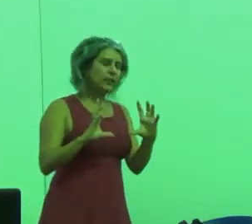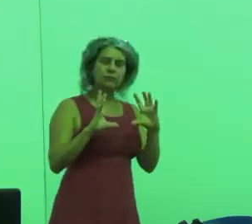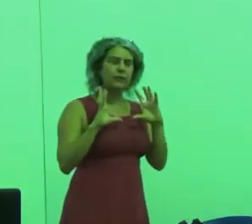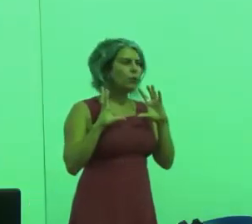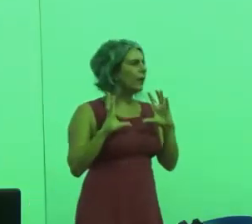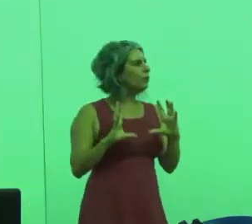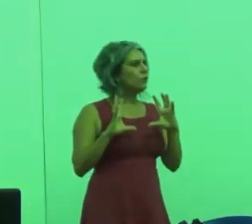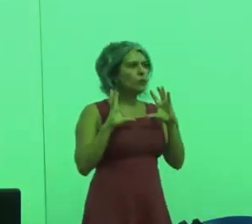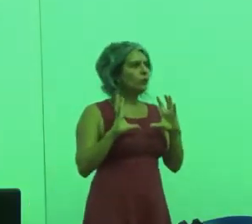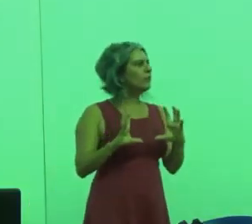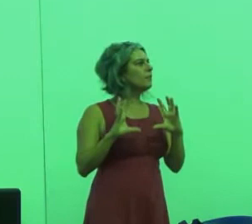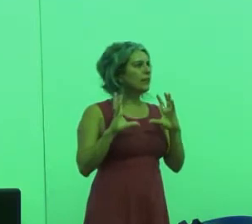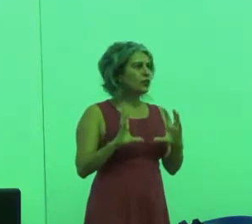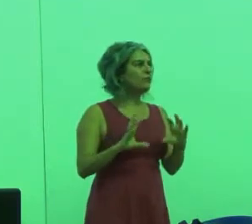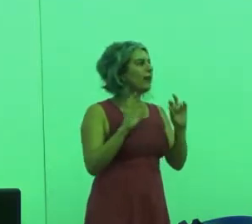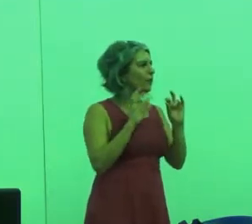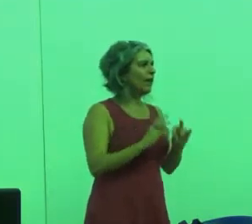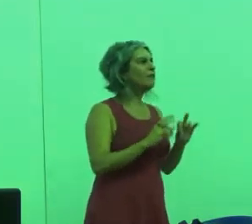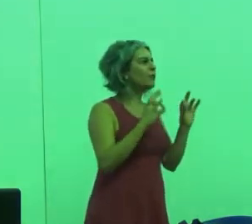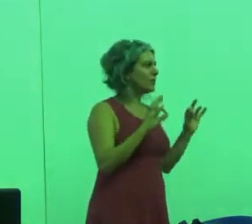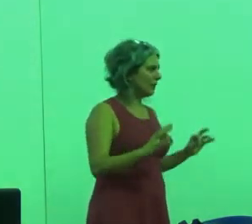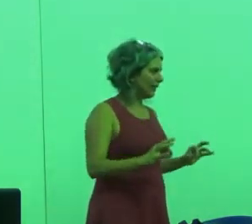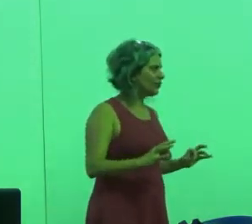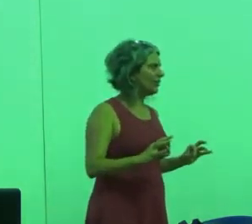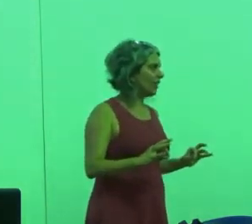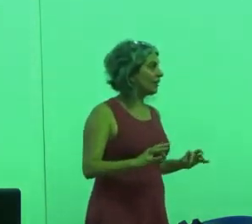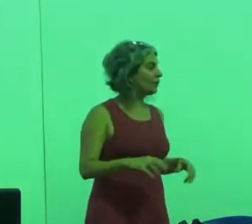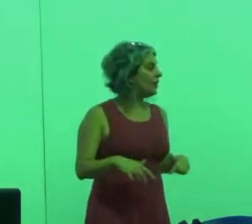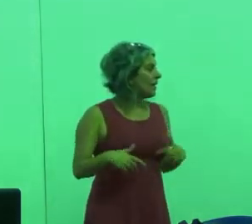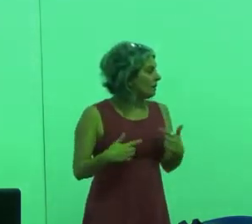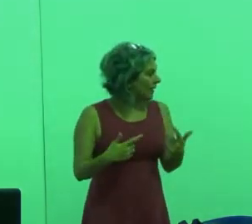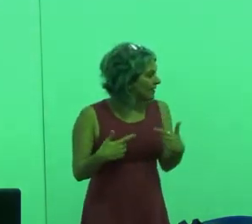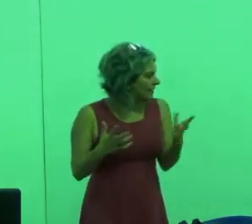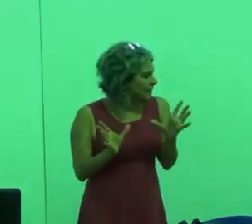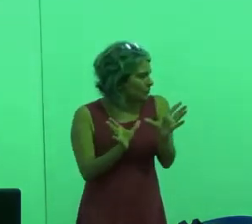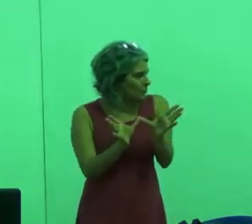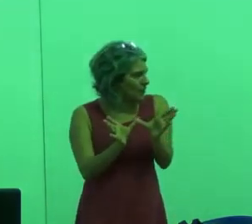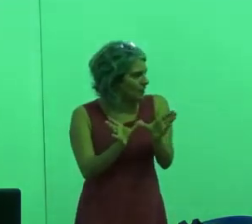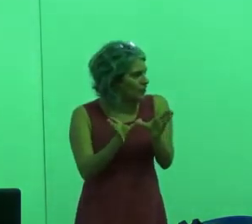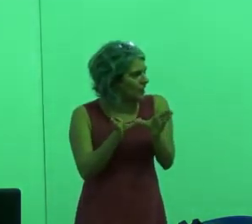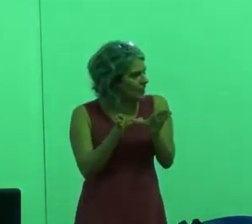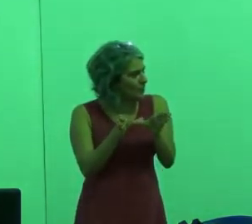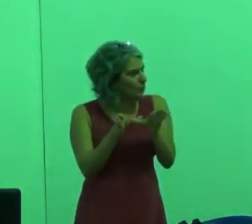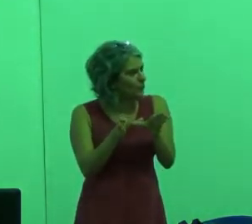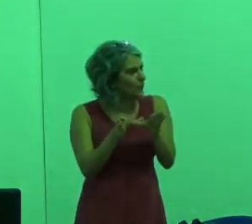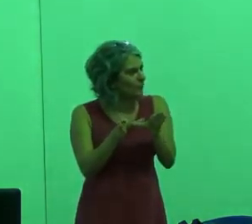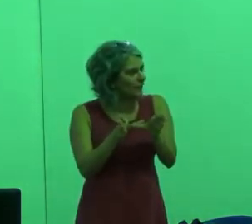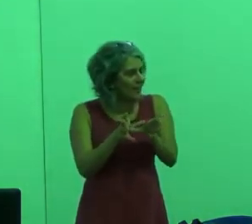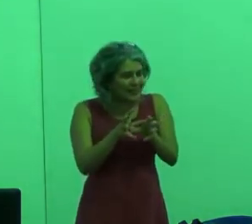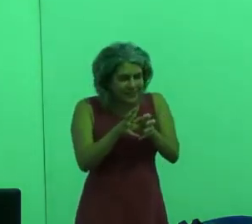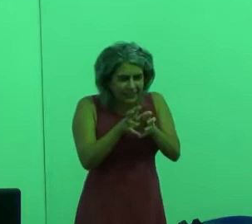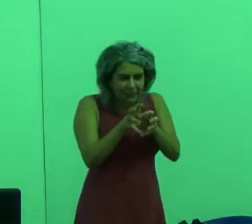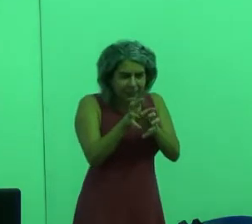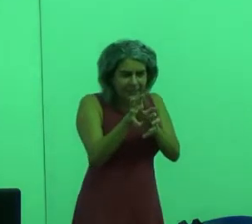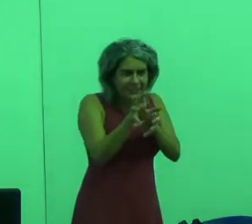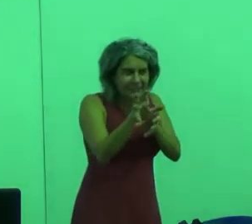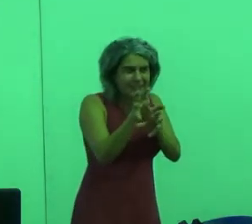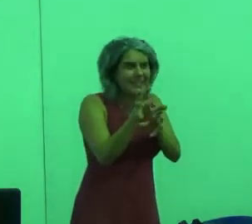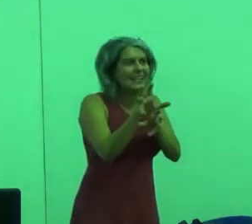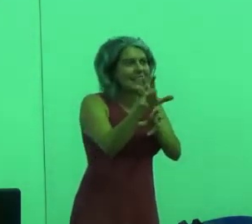não tem qualquer conotação negativa, é um gráfico que você pretende ter. Mas são justamente as produções materiais que estão interessadas nessa